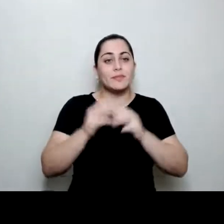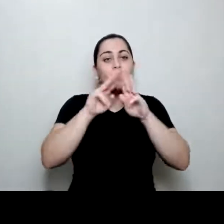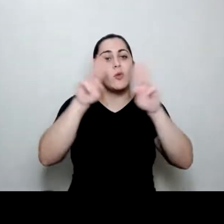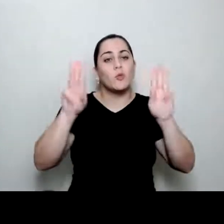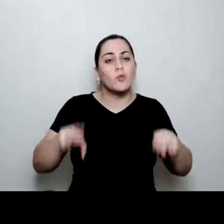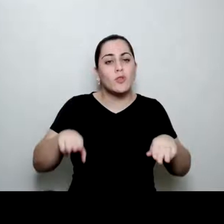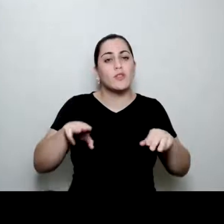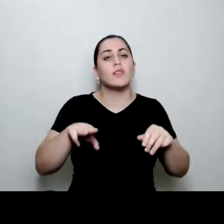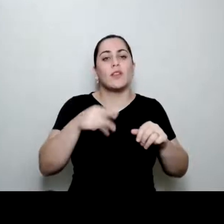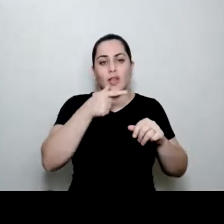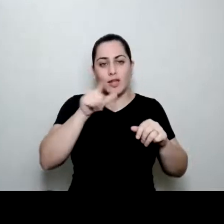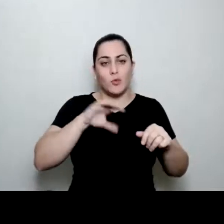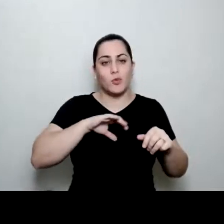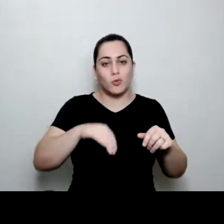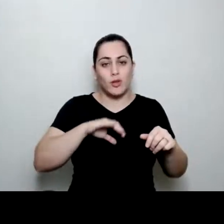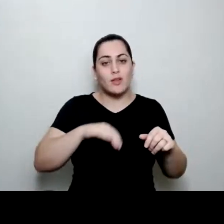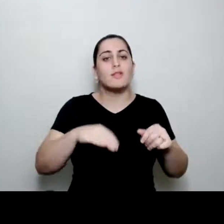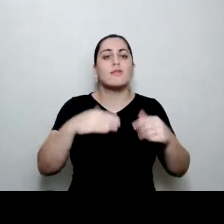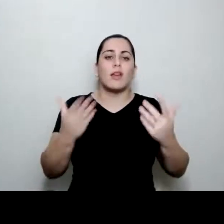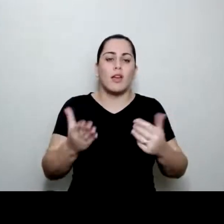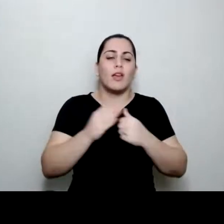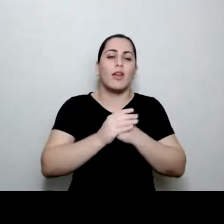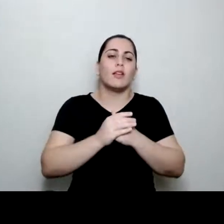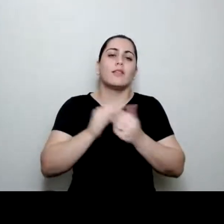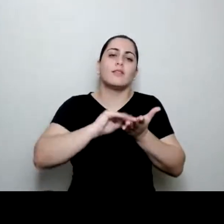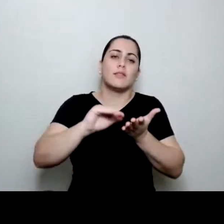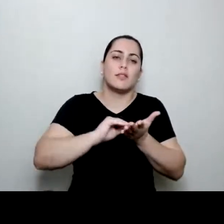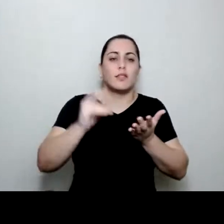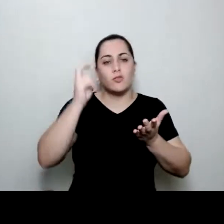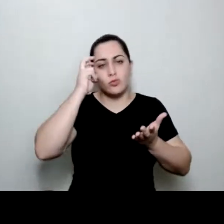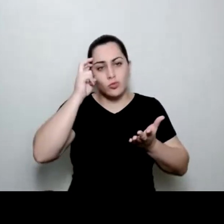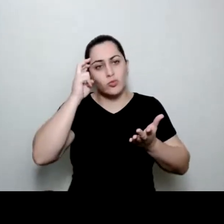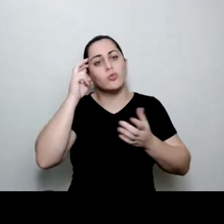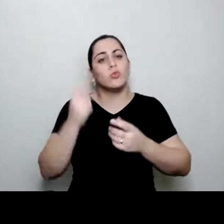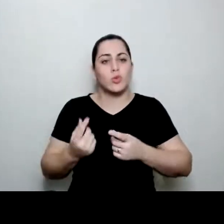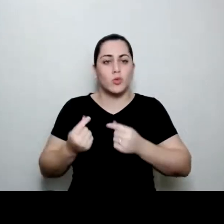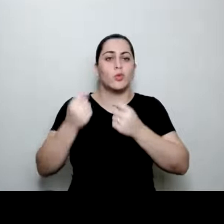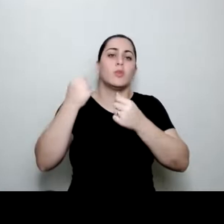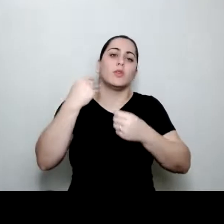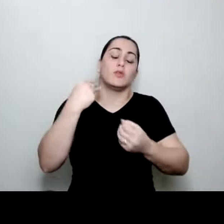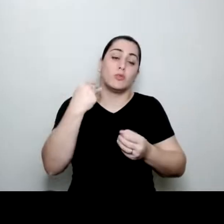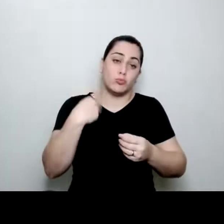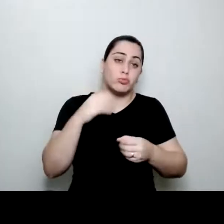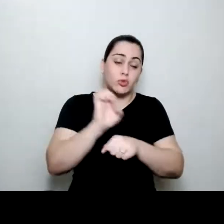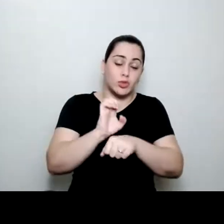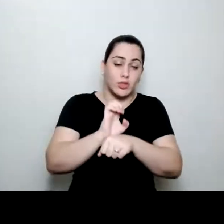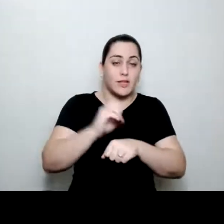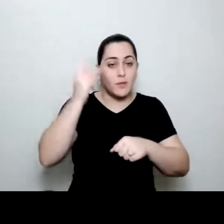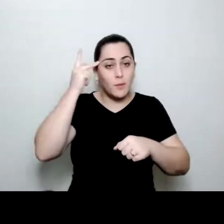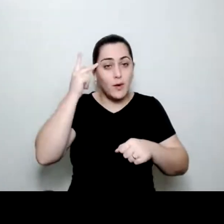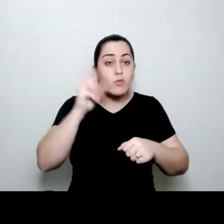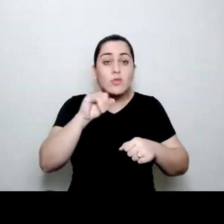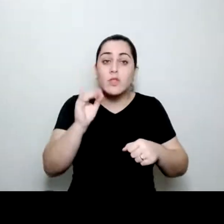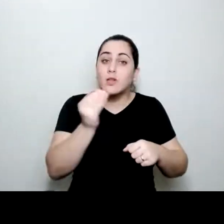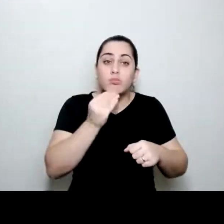Língua Portuguesa é um equipamento da Secretaria de Cultura e Economia Criativa do Estado de São Paulo. Para quem não teve